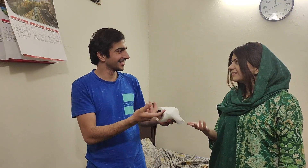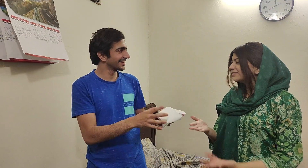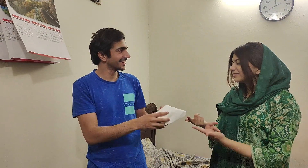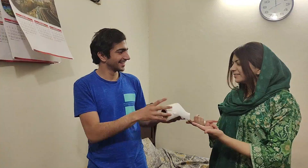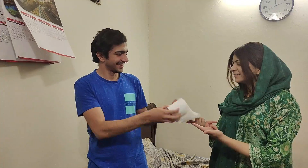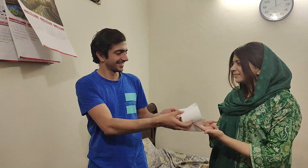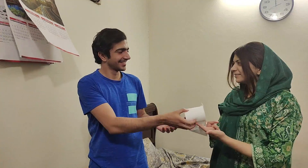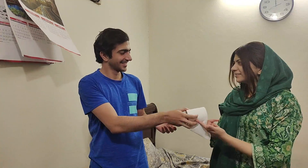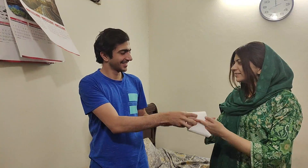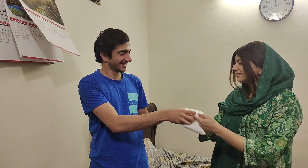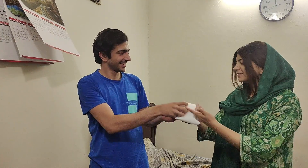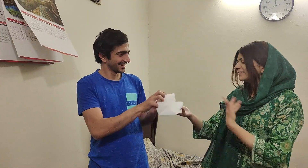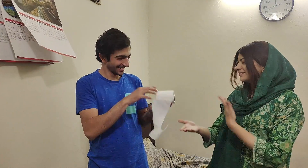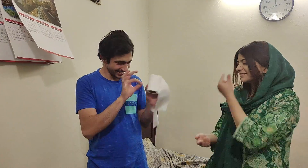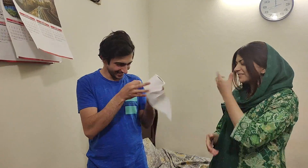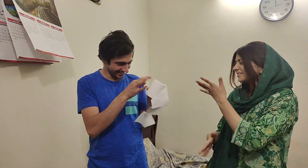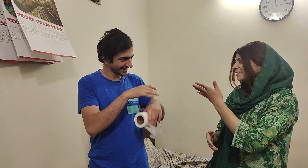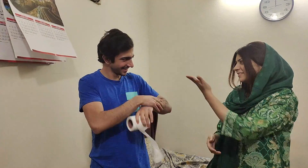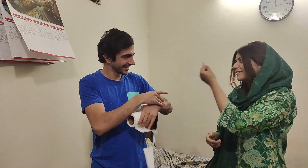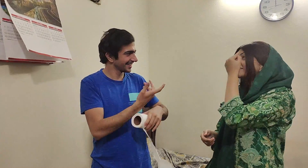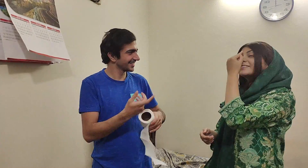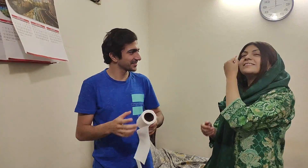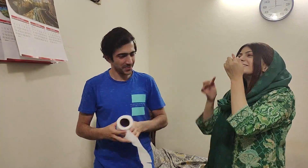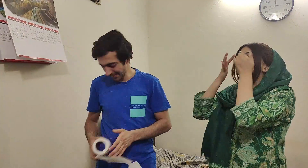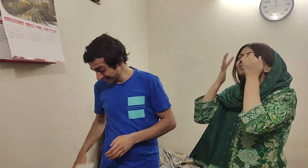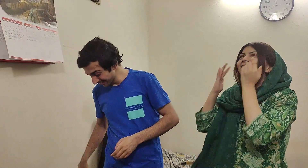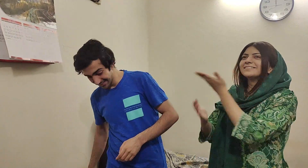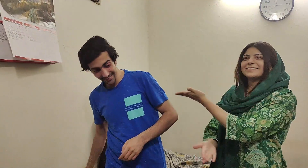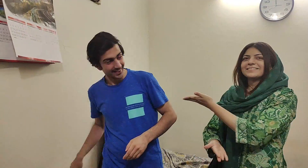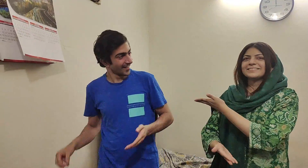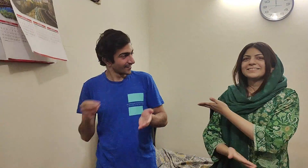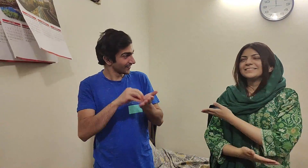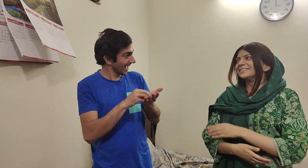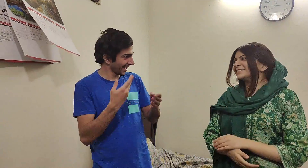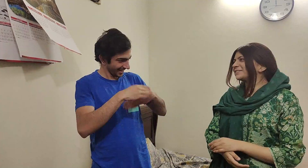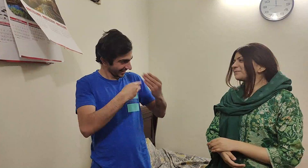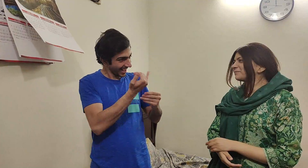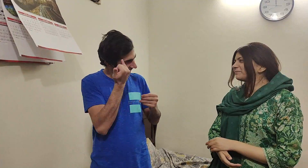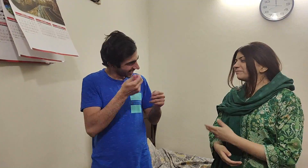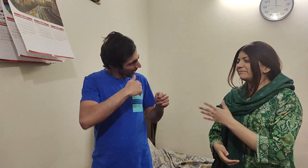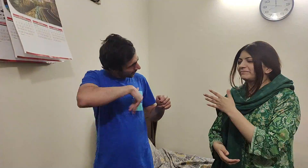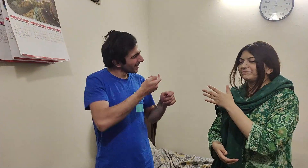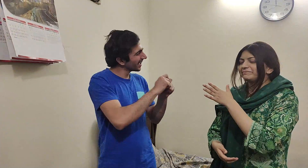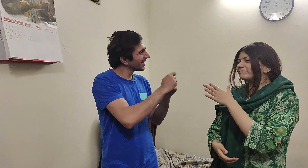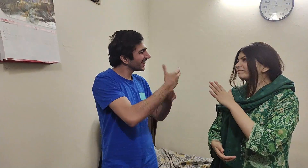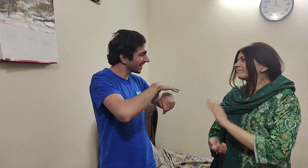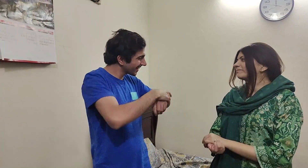करूँ, मैं क्या करूँ, मैं क्यों लूँ? ये तुम अपनी एलर्जीज के लिए लगाओ भाई टिश्यू, तुम खुद